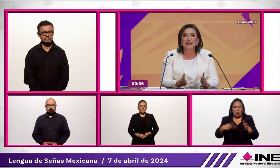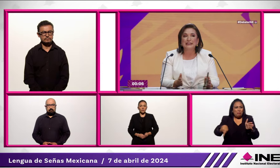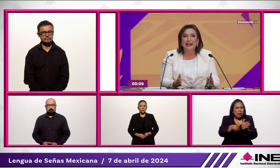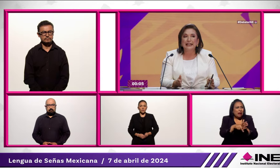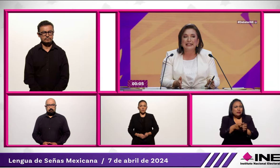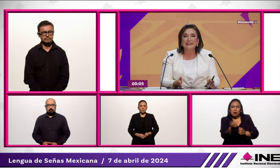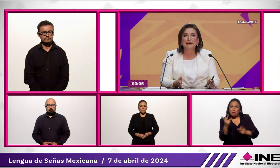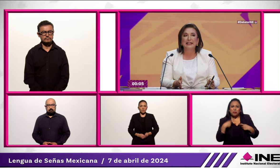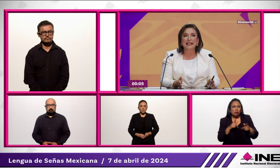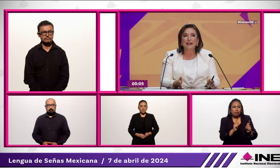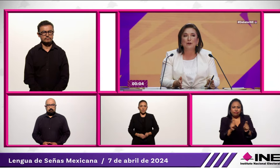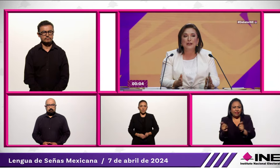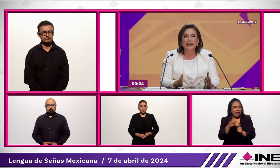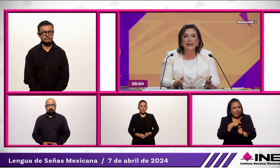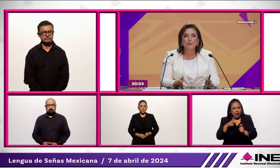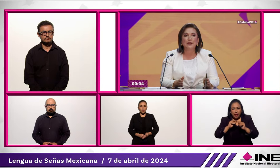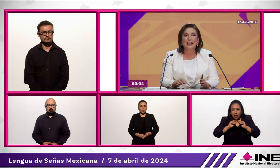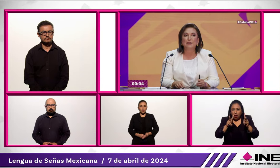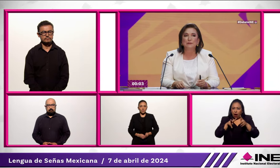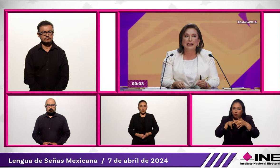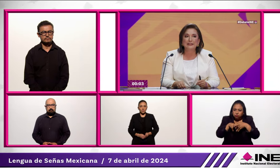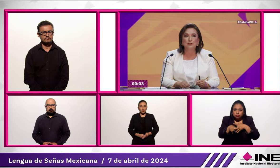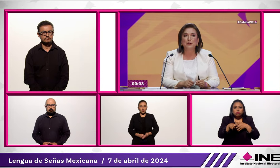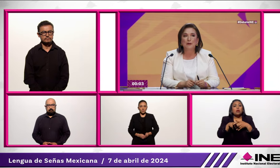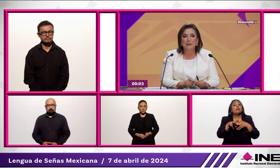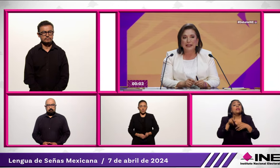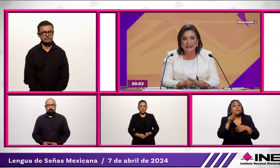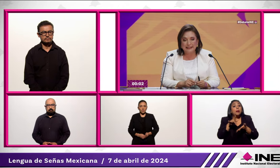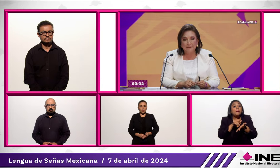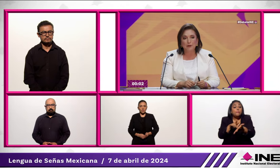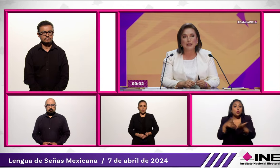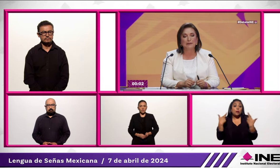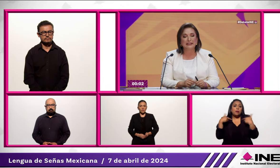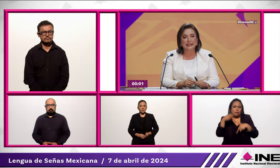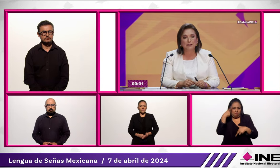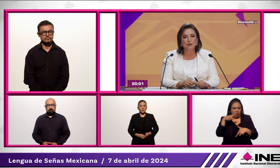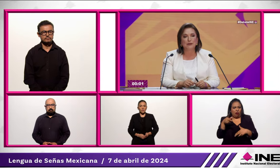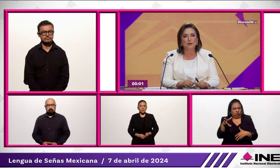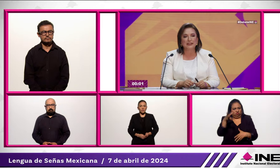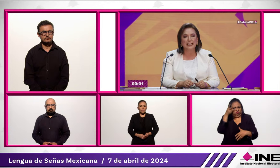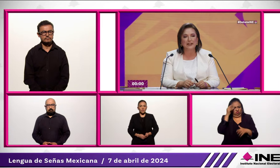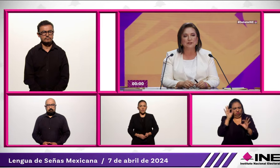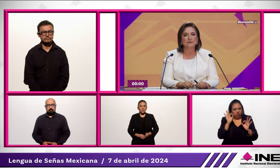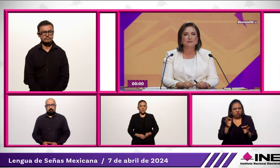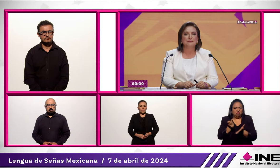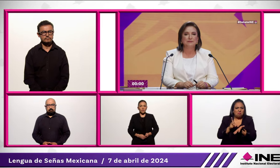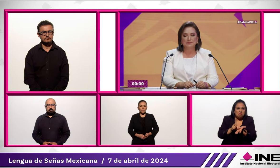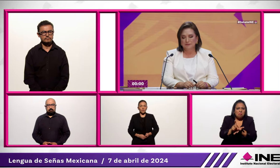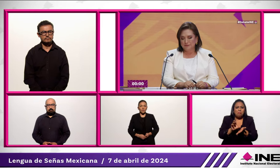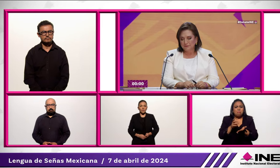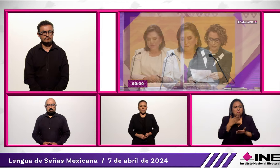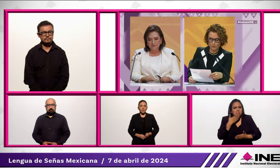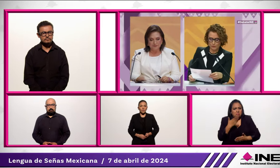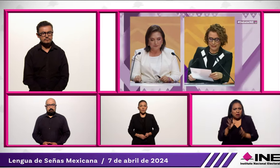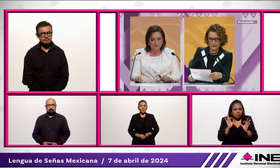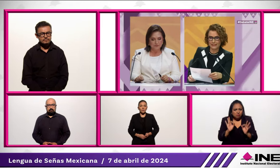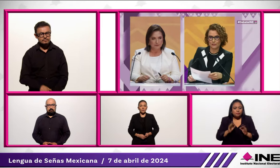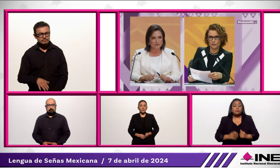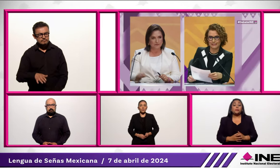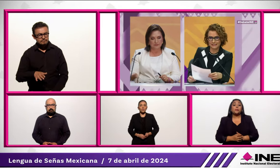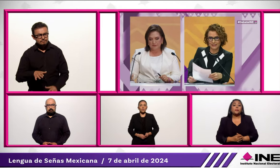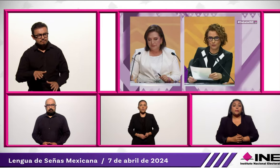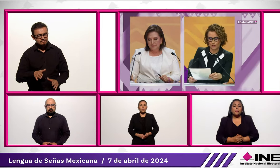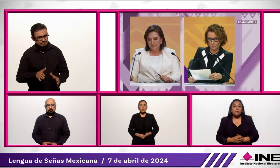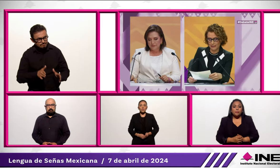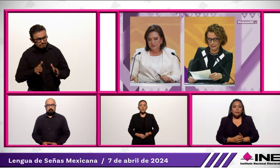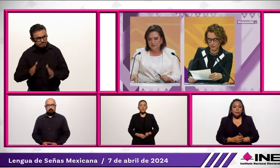ciertas personas. Hay que transparentarlo y hay que apoyar a los maestros para que estén mejor capacitados con mejores salarios. Pregunta de la